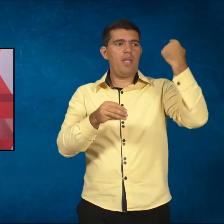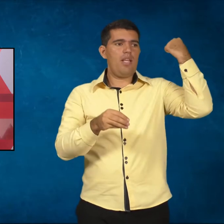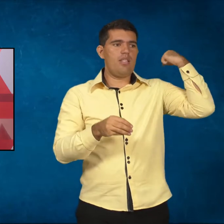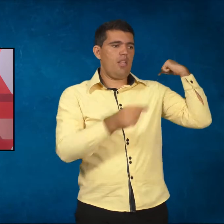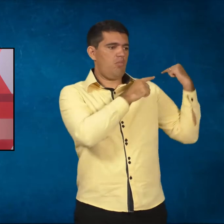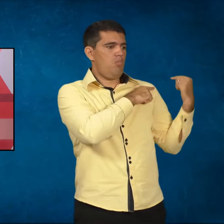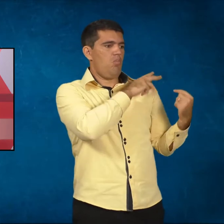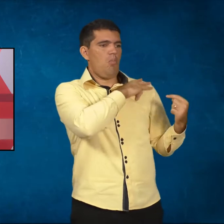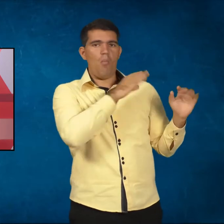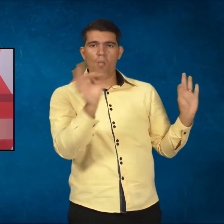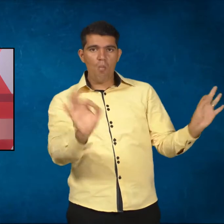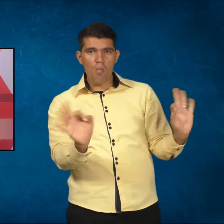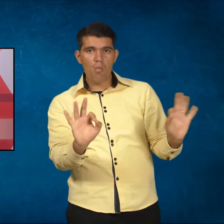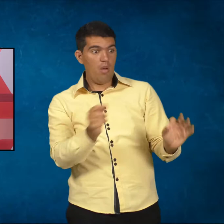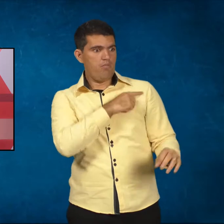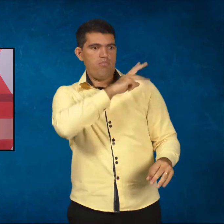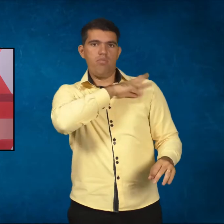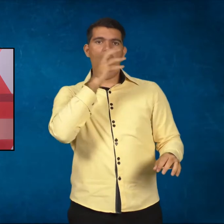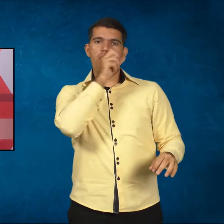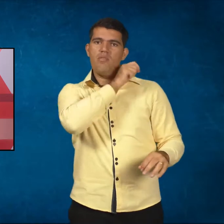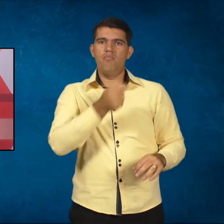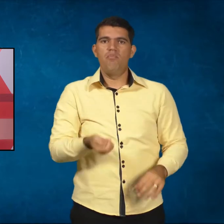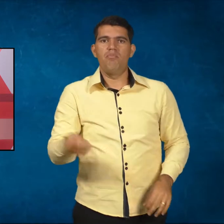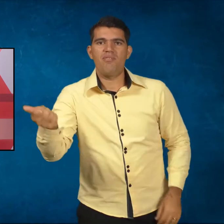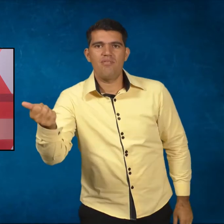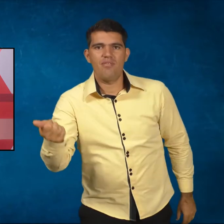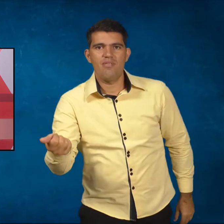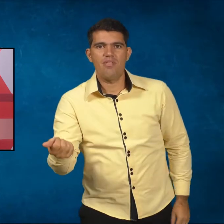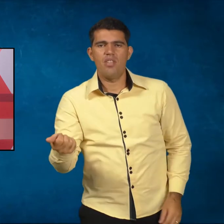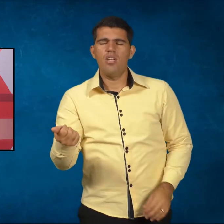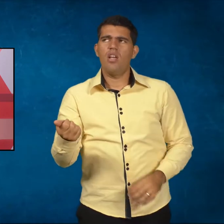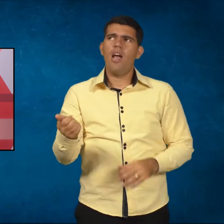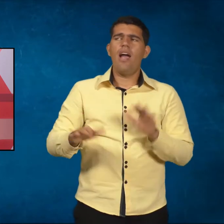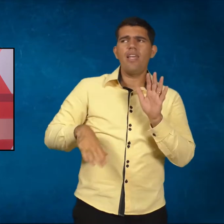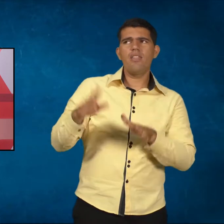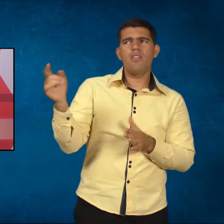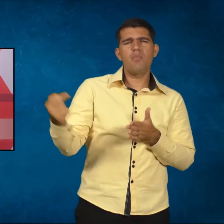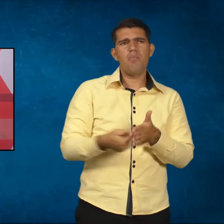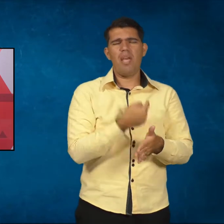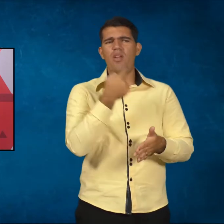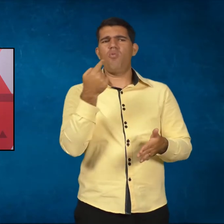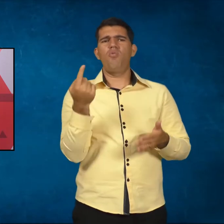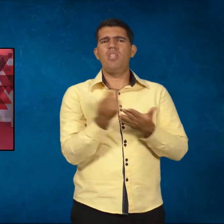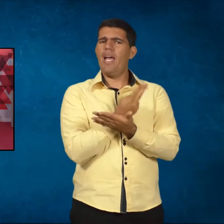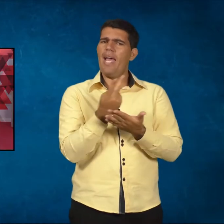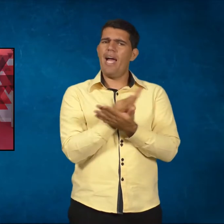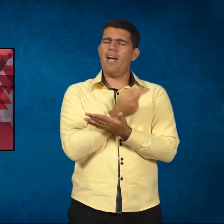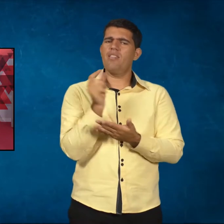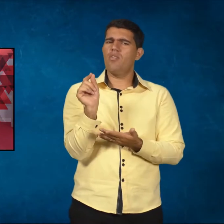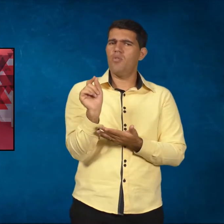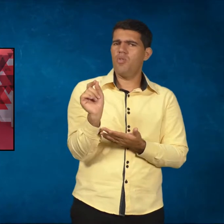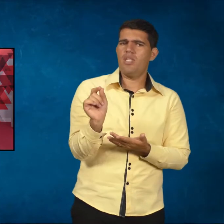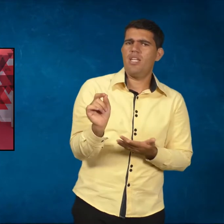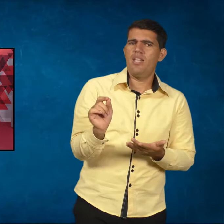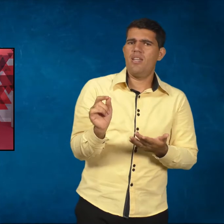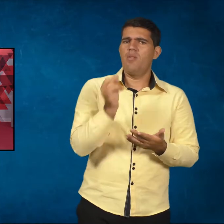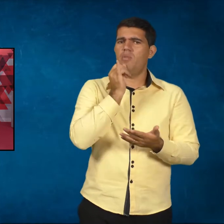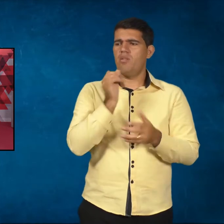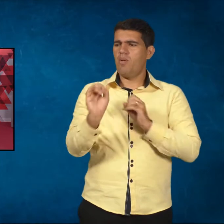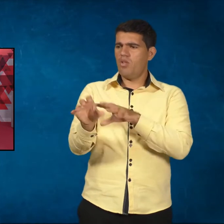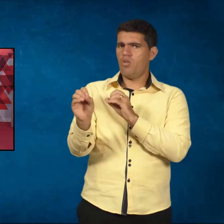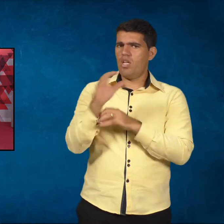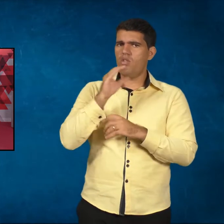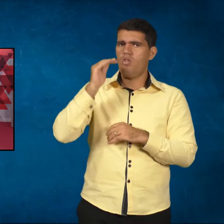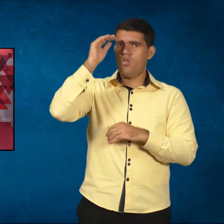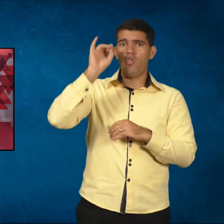escolaridade não realizada e isso leva uma pergunta errada porque quando você pensa educação de